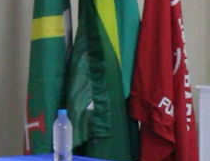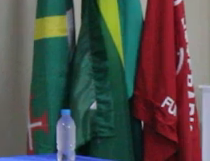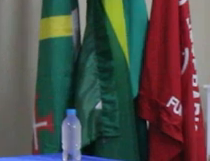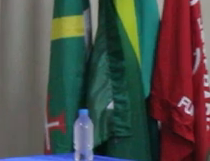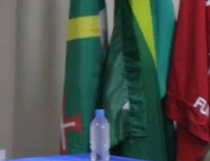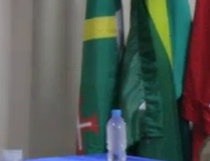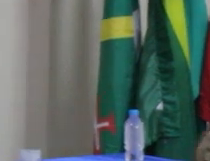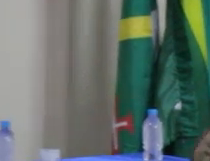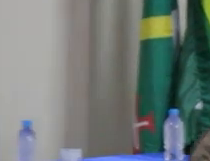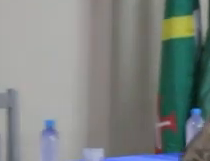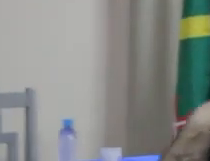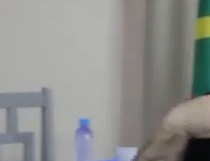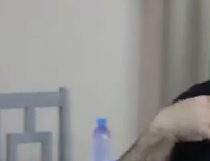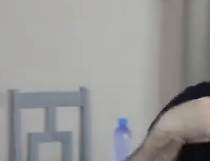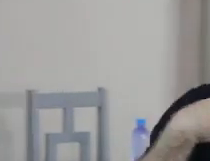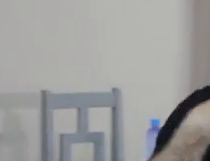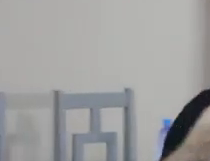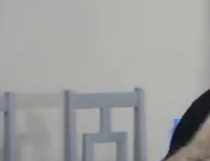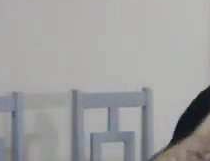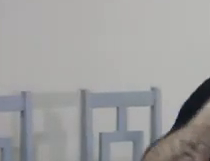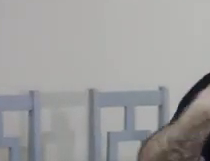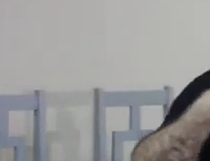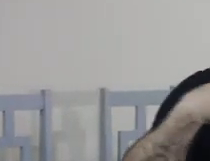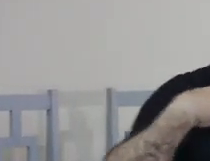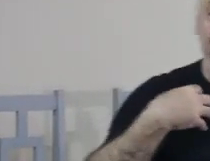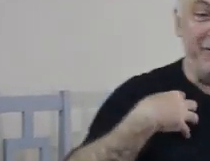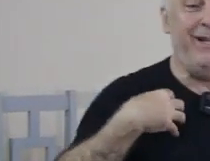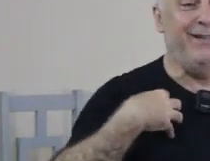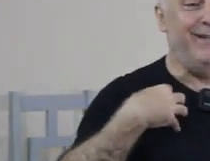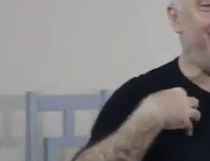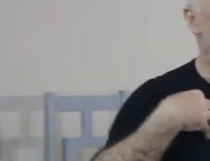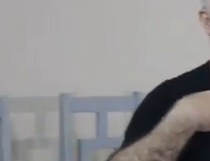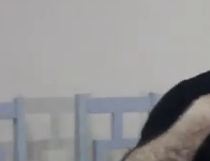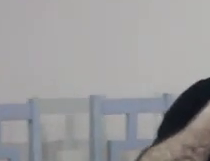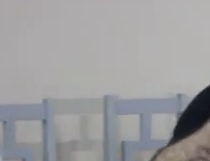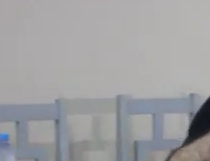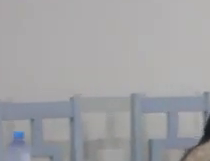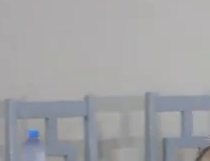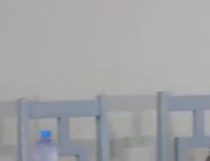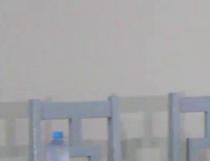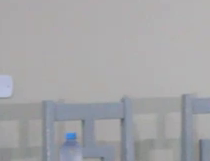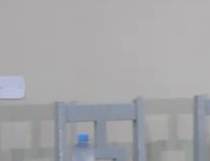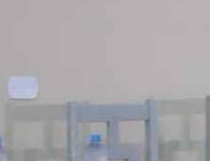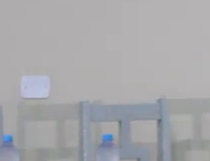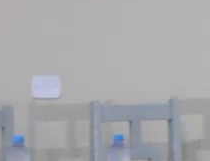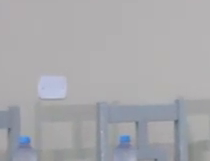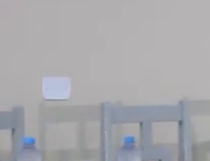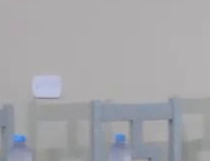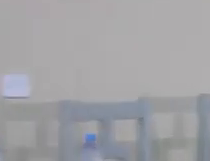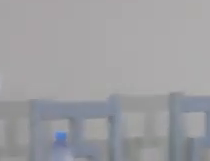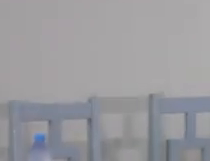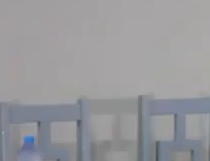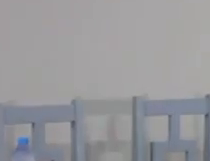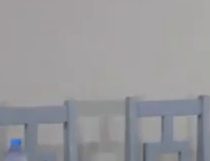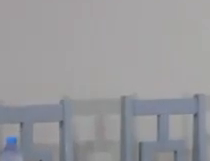Paranaguaridade. Eu tinha isso e não sabia. Eu já sofria deste bem e não sabia que eu